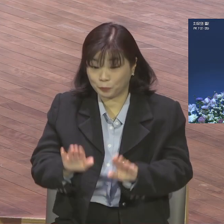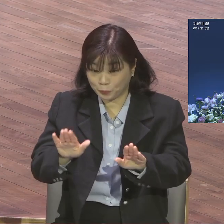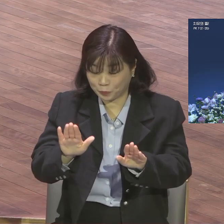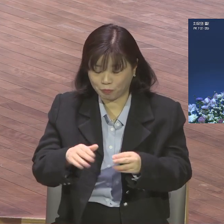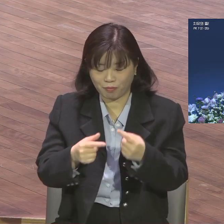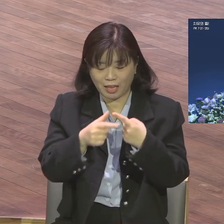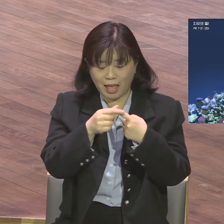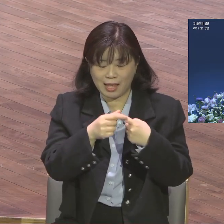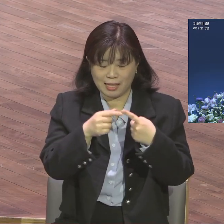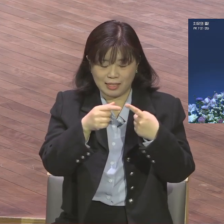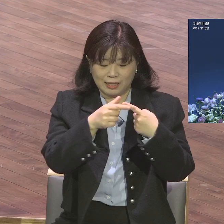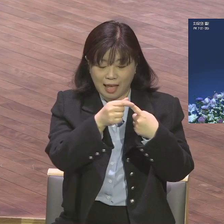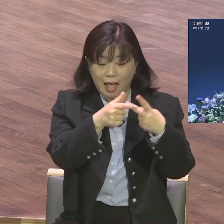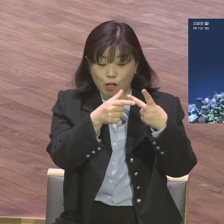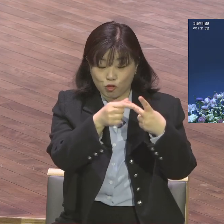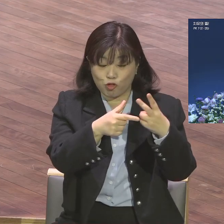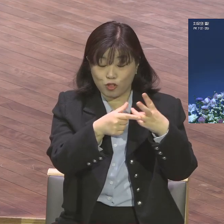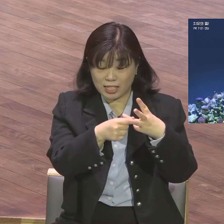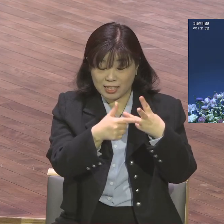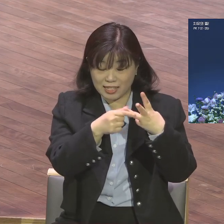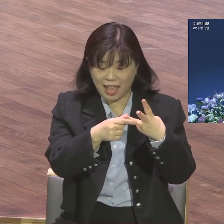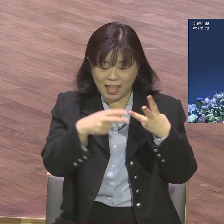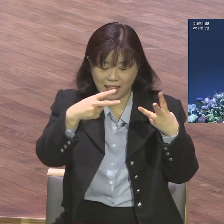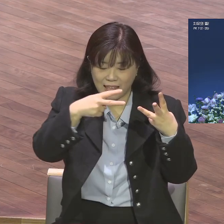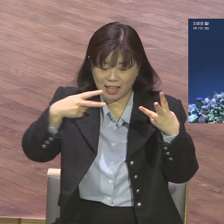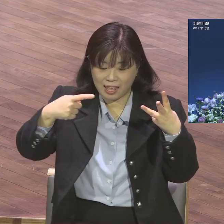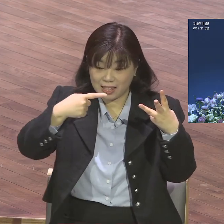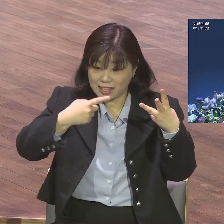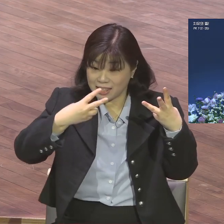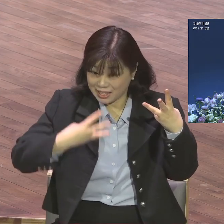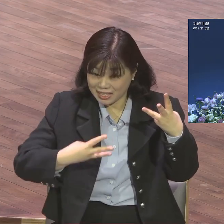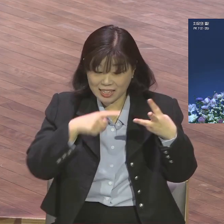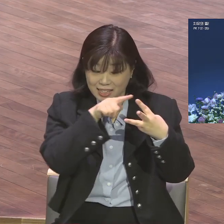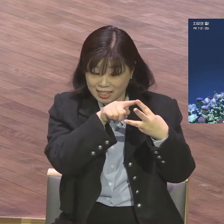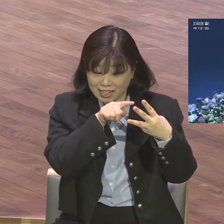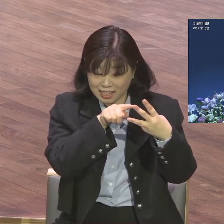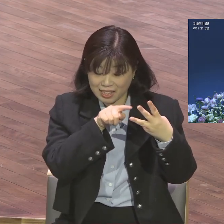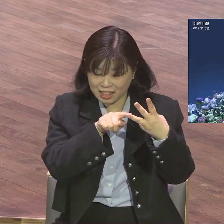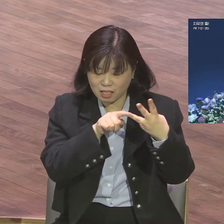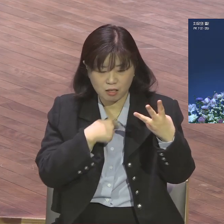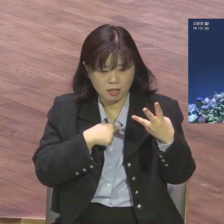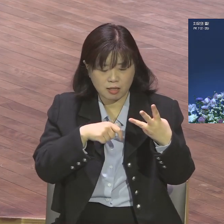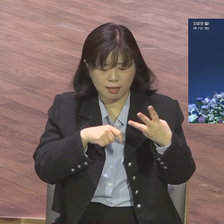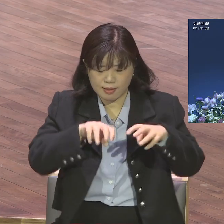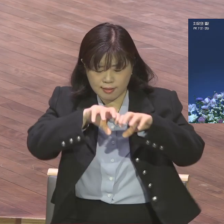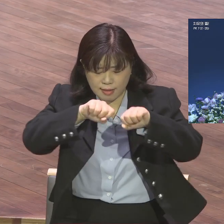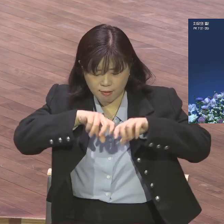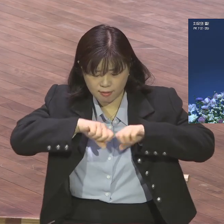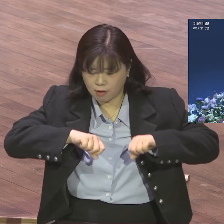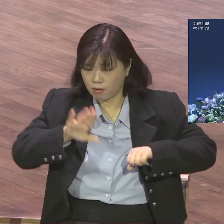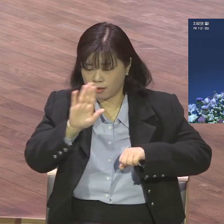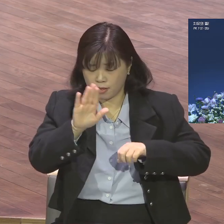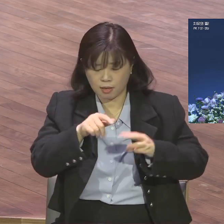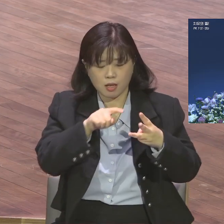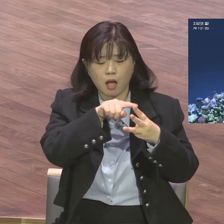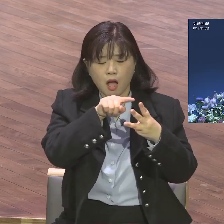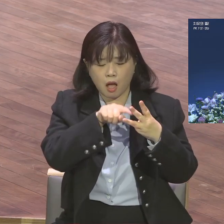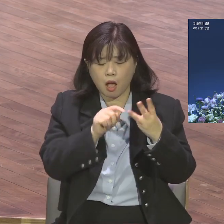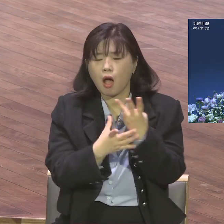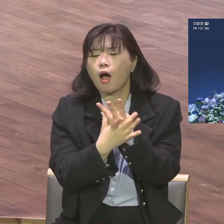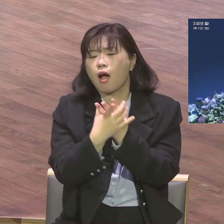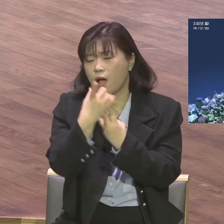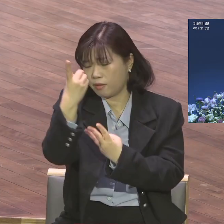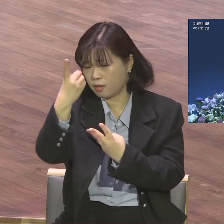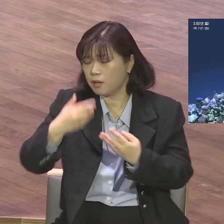있어요. 금, 토, 일 시대에 활성화가 하는 교회가 이 아이들 뜰, 이방인의 뜰, 이